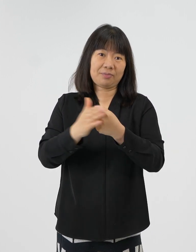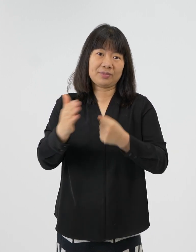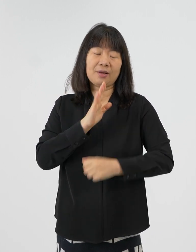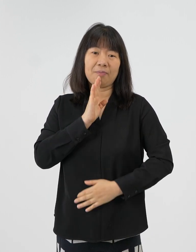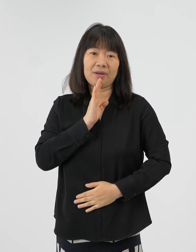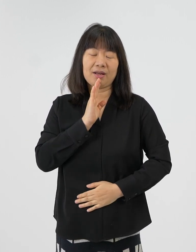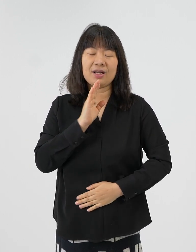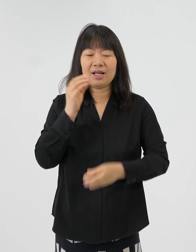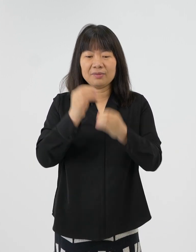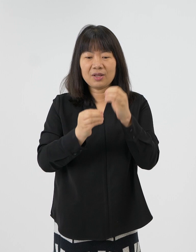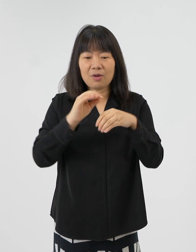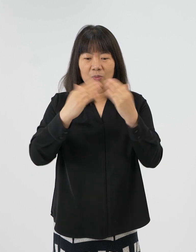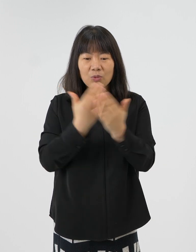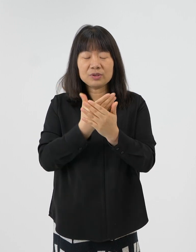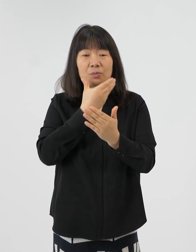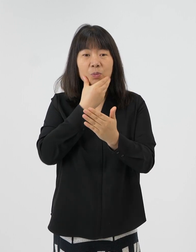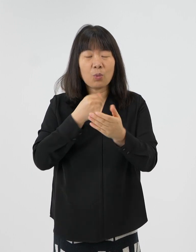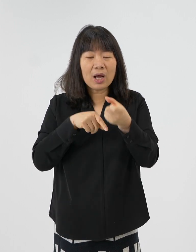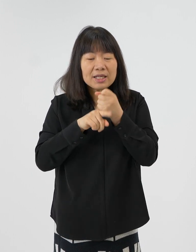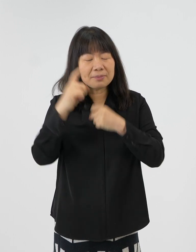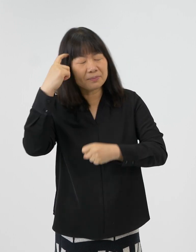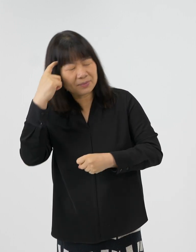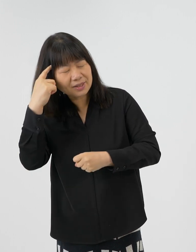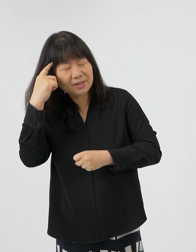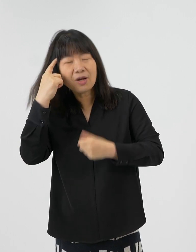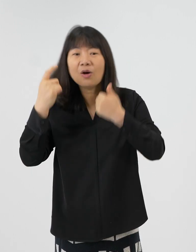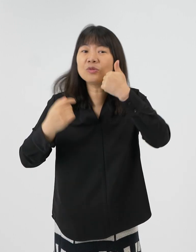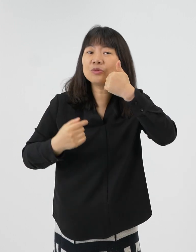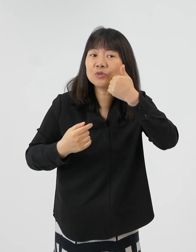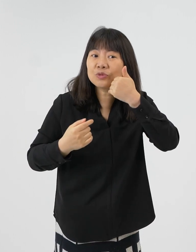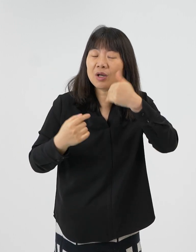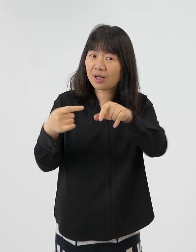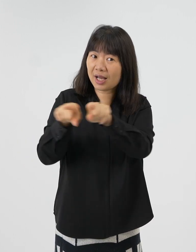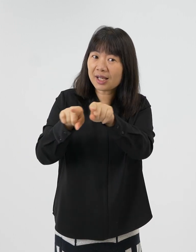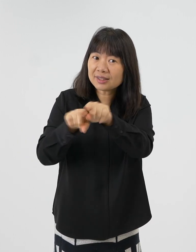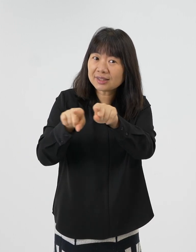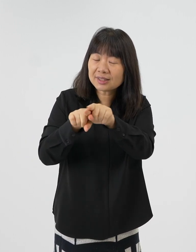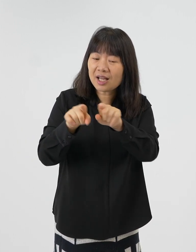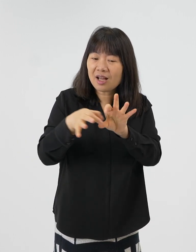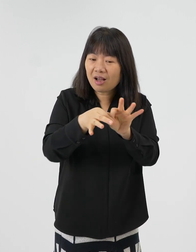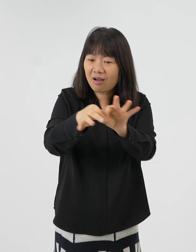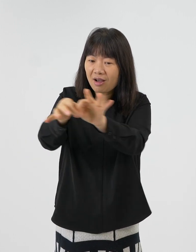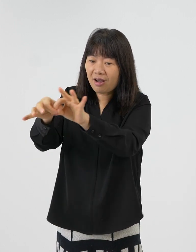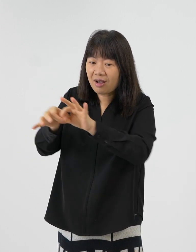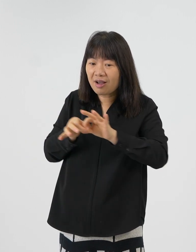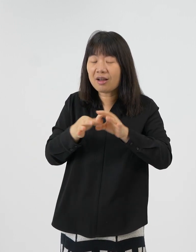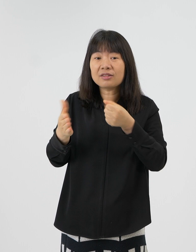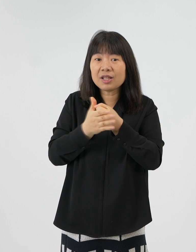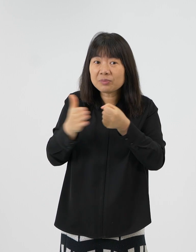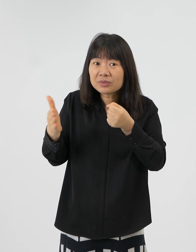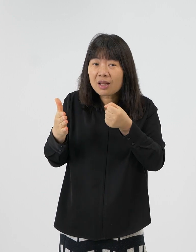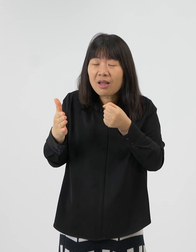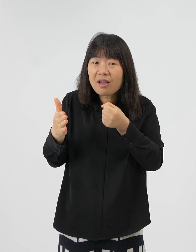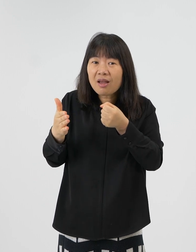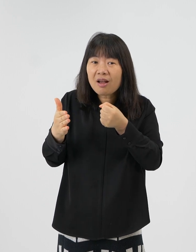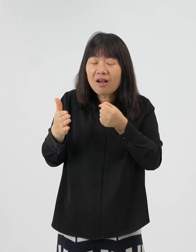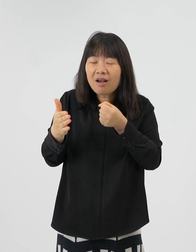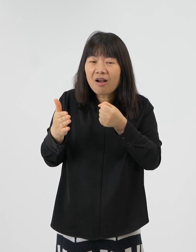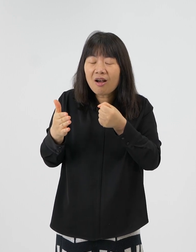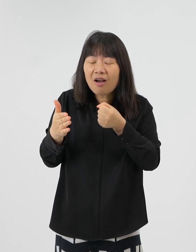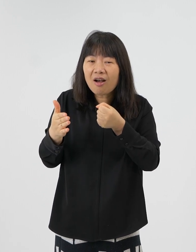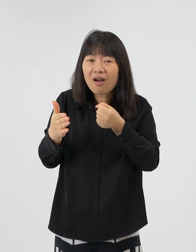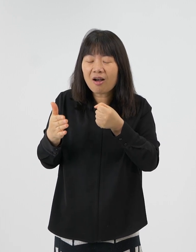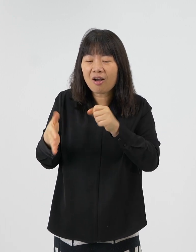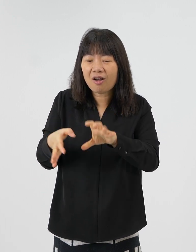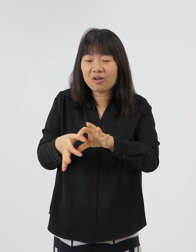시편의 모든 복의 개념은 누구랑 하고의 관계 때문에 일어나는 어떤